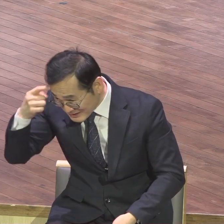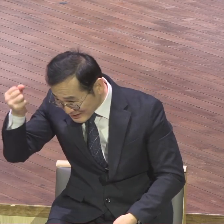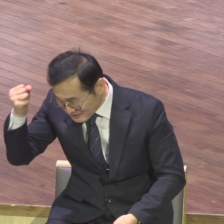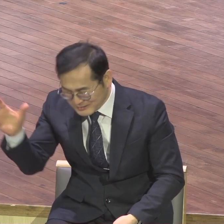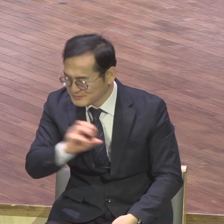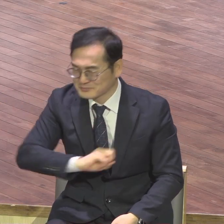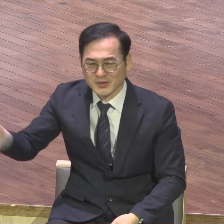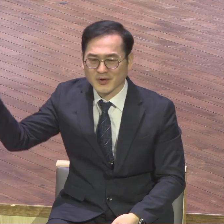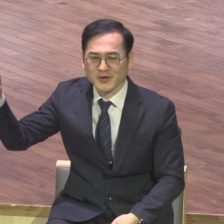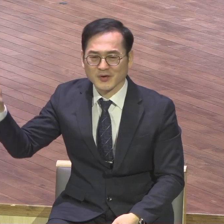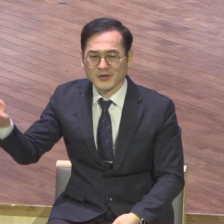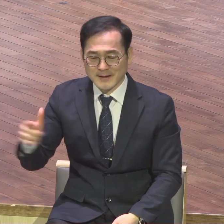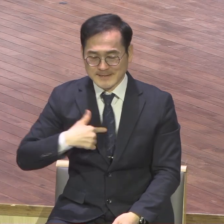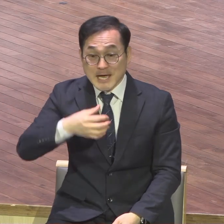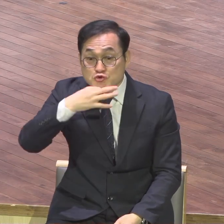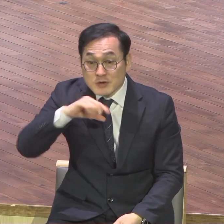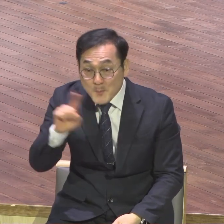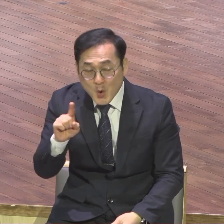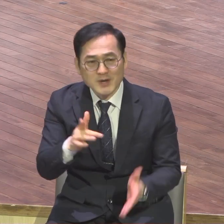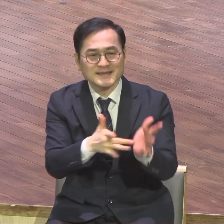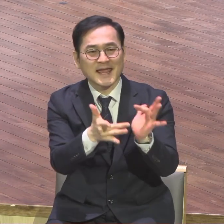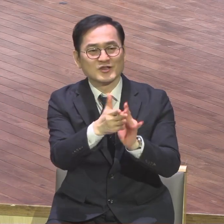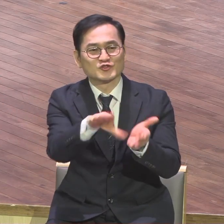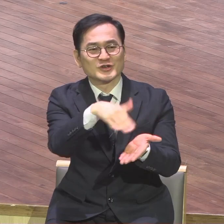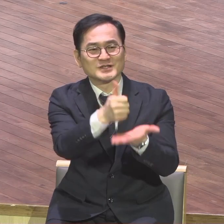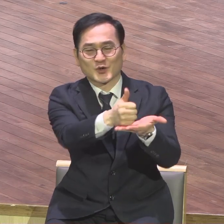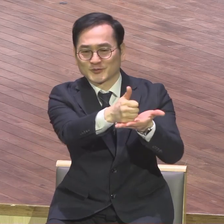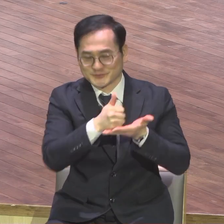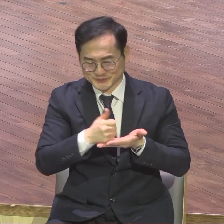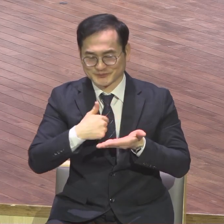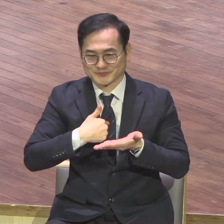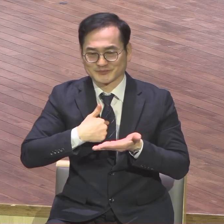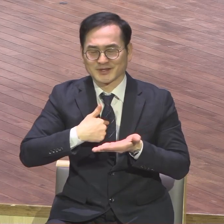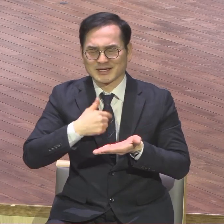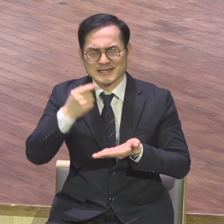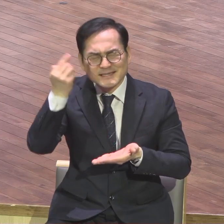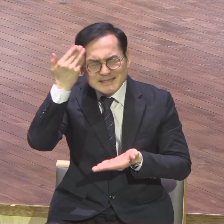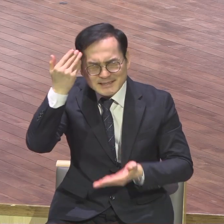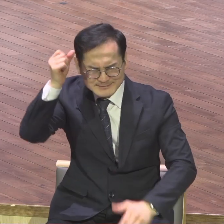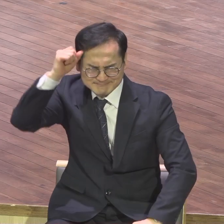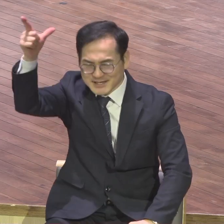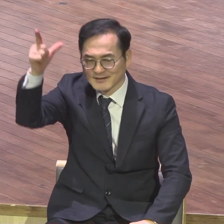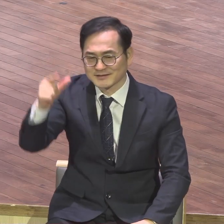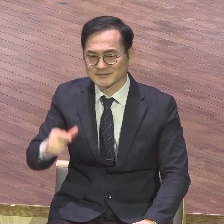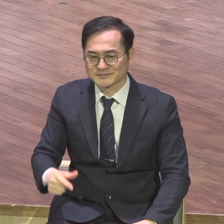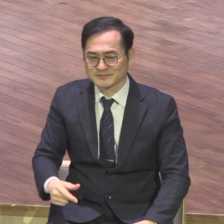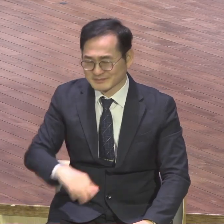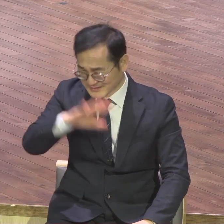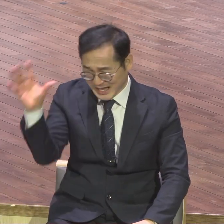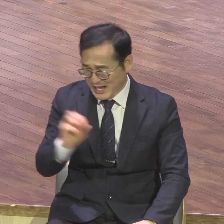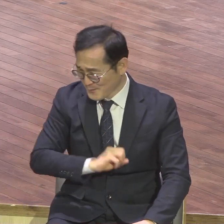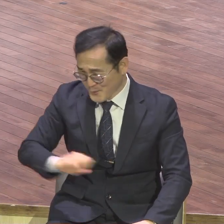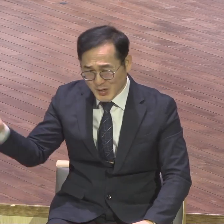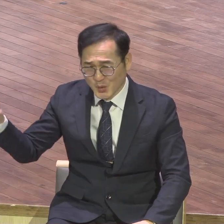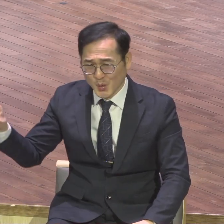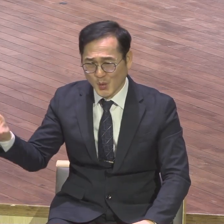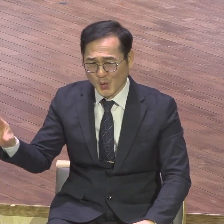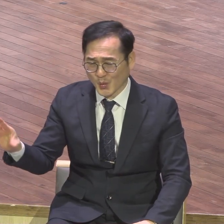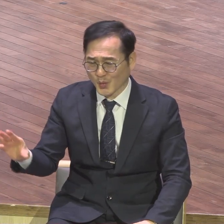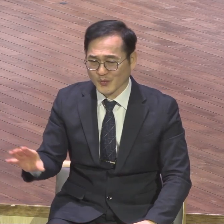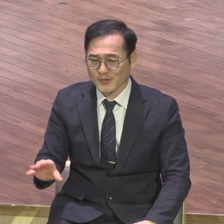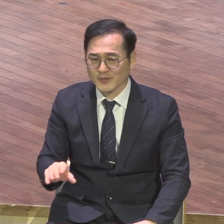주 그리스도 예수를 아는 지식이 가장 고상하기 때문이라. 내가 그를 위하여 모든 것을 잃어버리고 배설물로